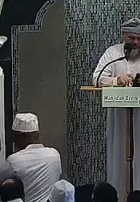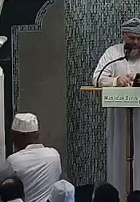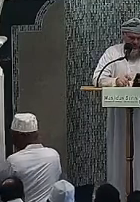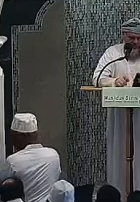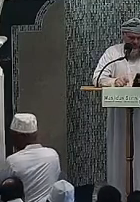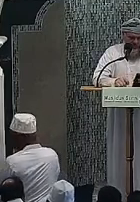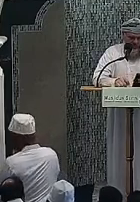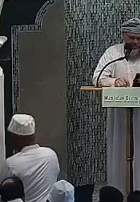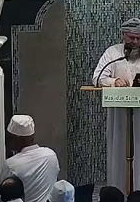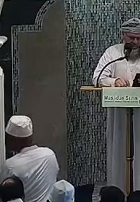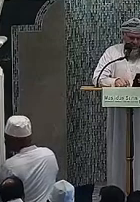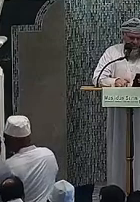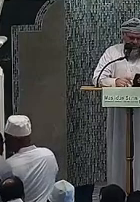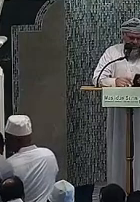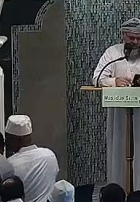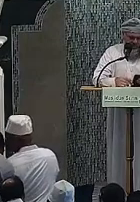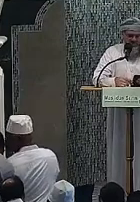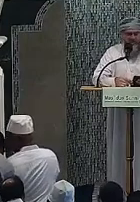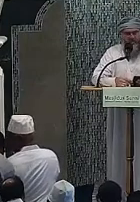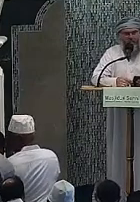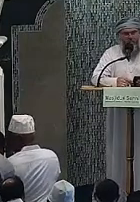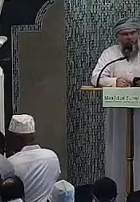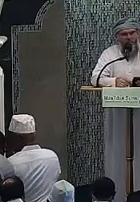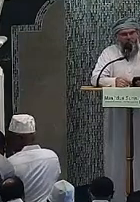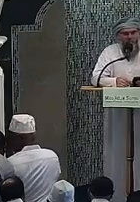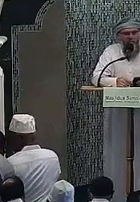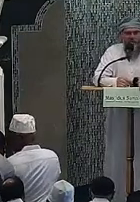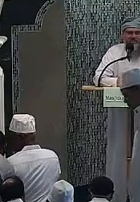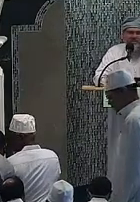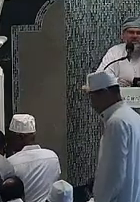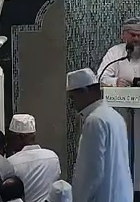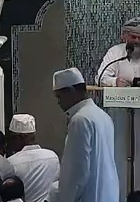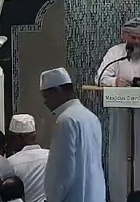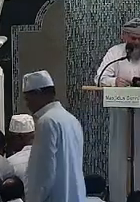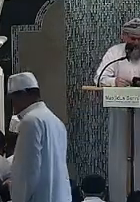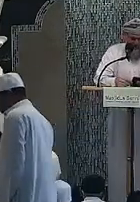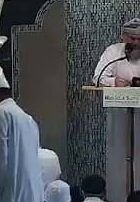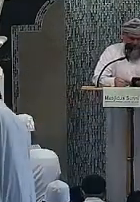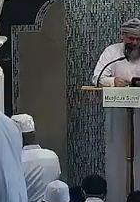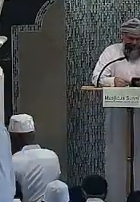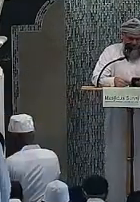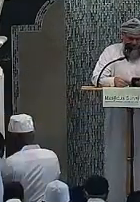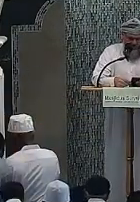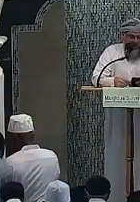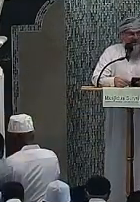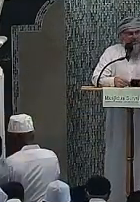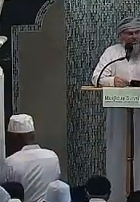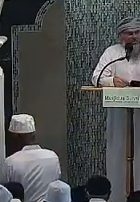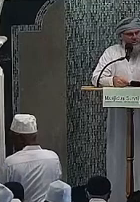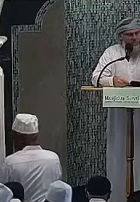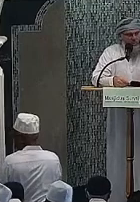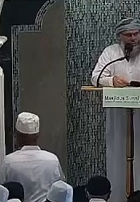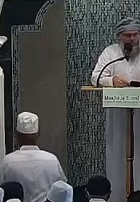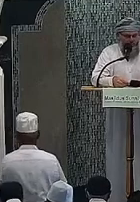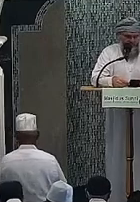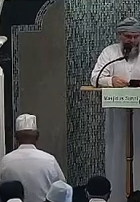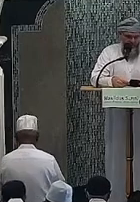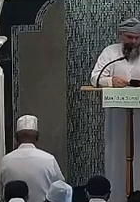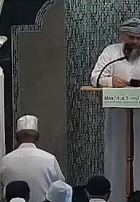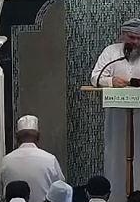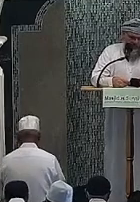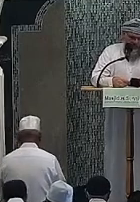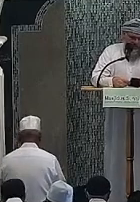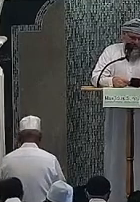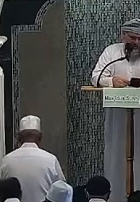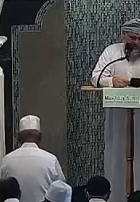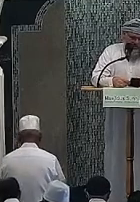لكم السمع والأبصار والأفئدة قليلا لعلكم تشكرون صدق الله العظيم. سورة النحل